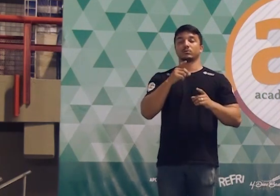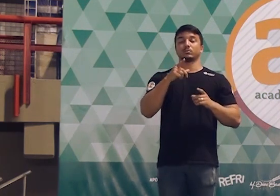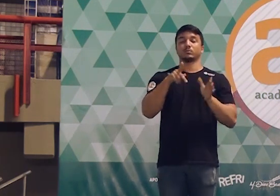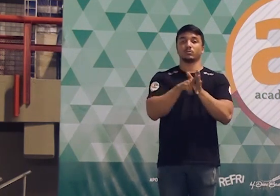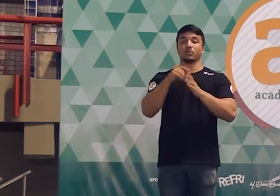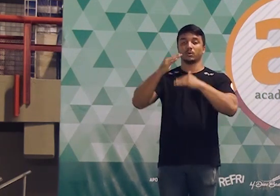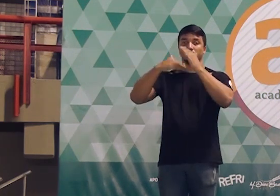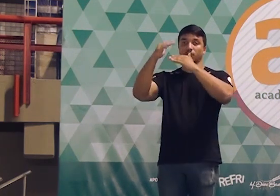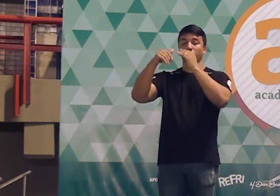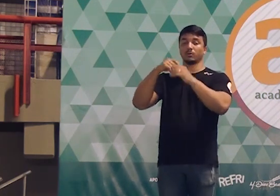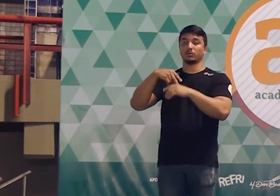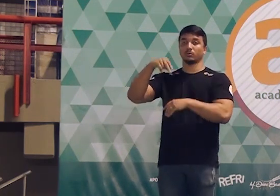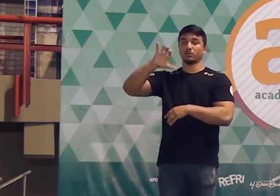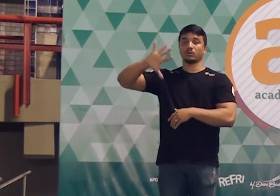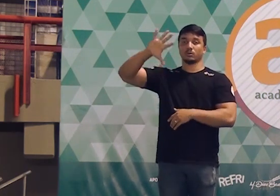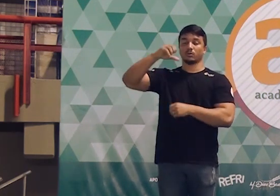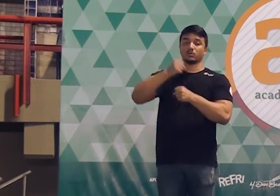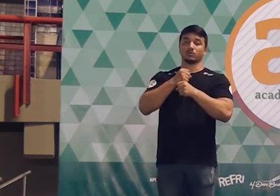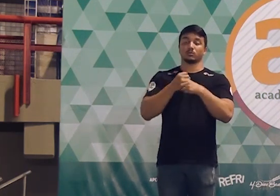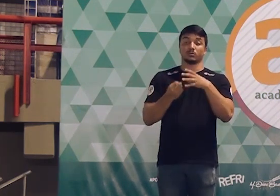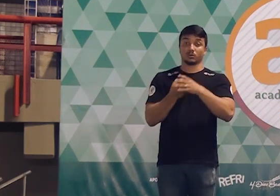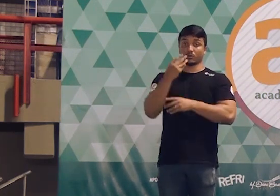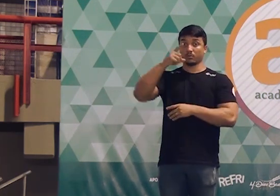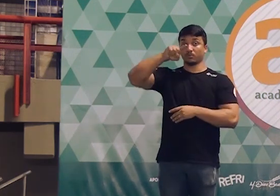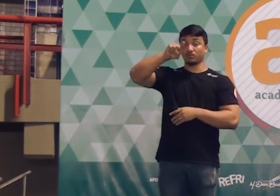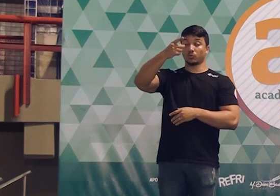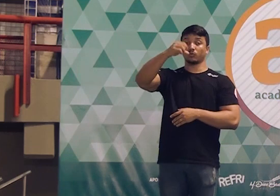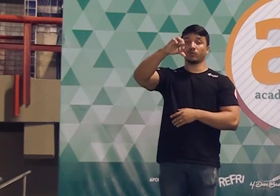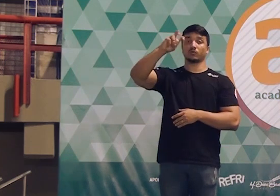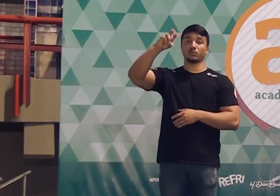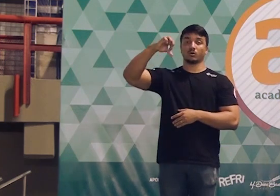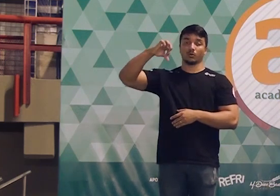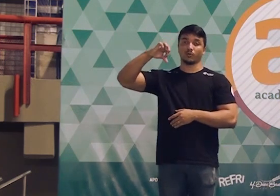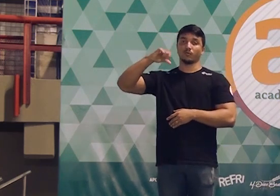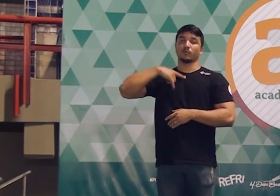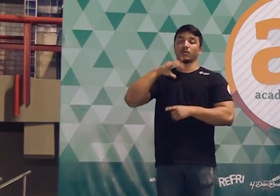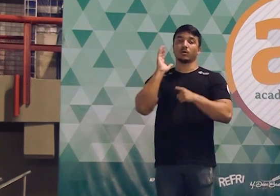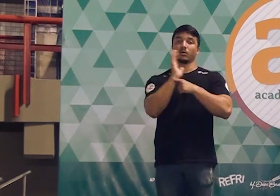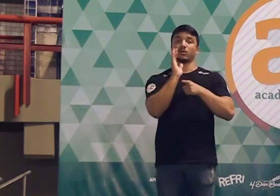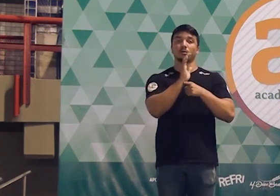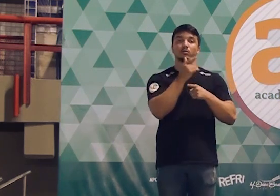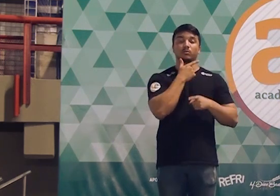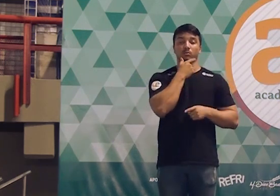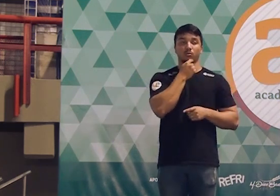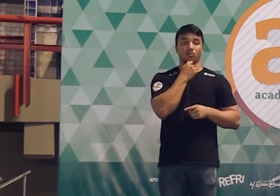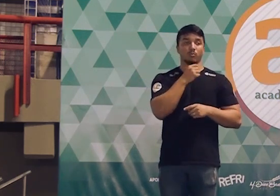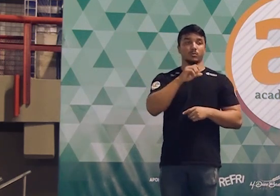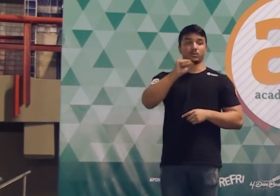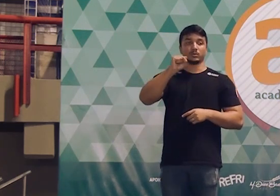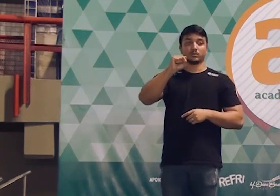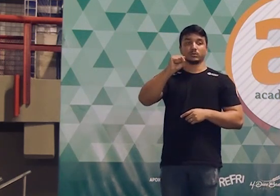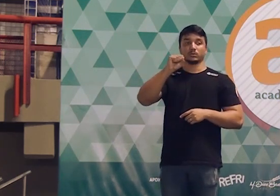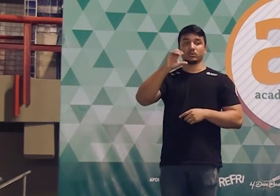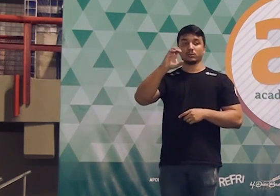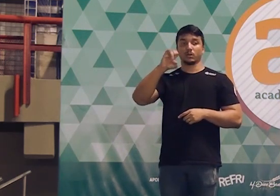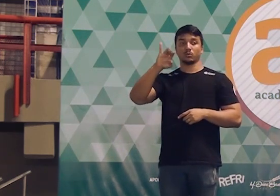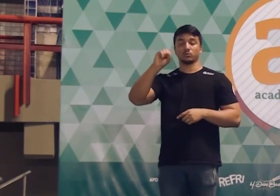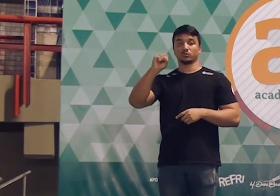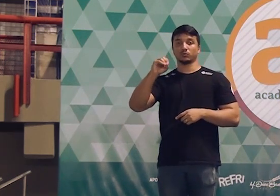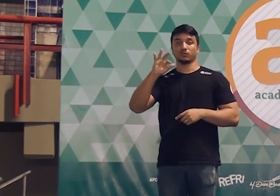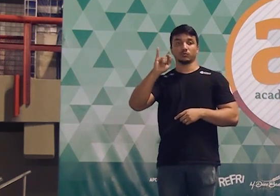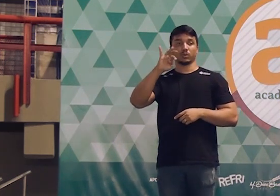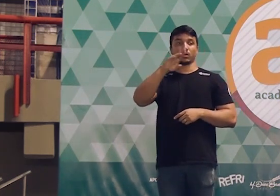do Nordeste, criada em 1959 no governo Juscelino, junto com a ajuda do grande Celso Furtado. Beleza? O Sudão